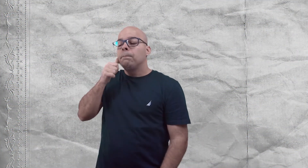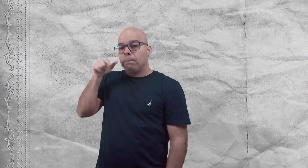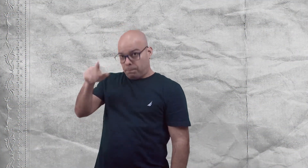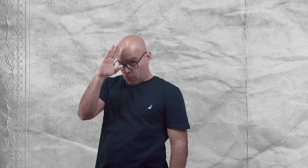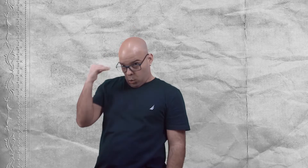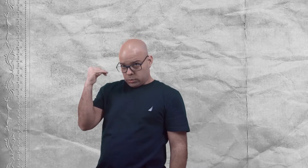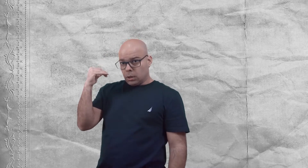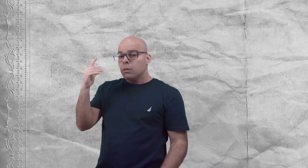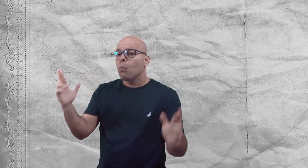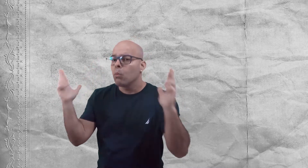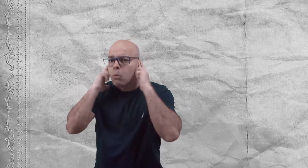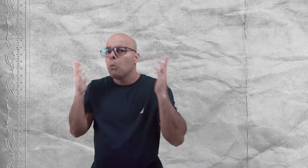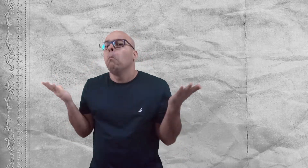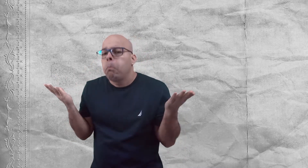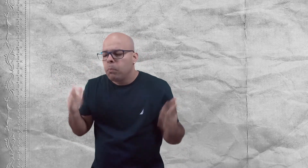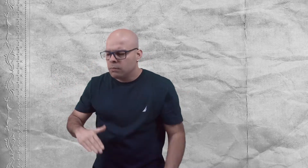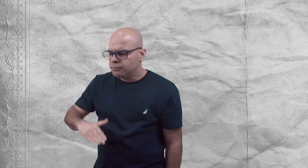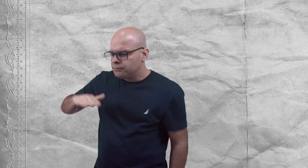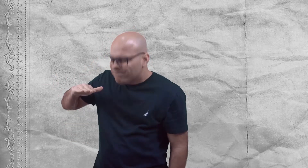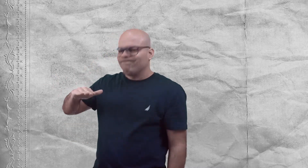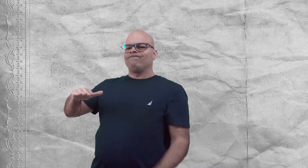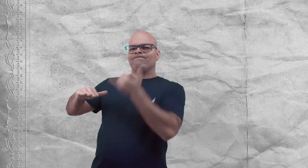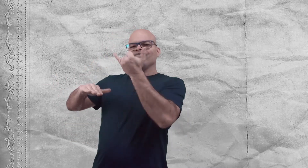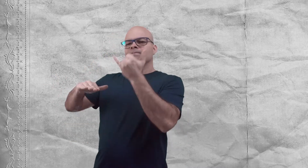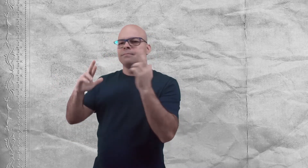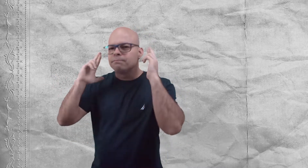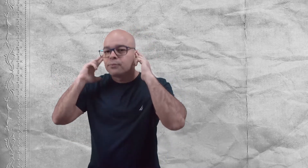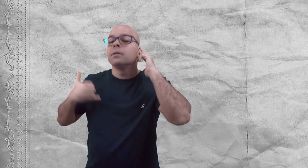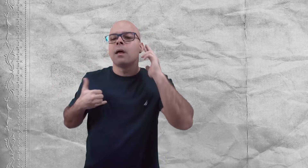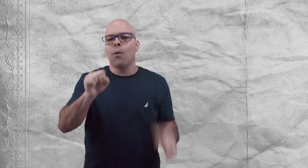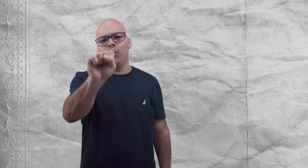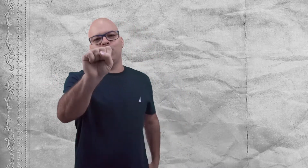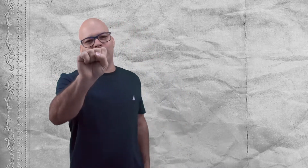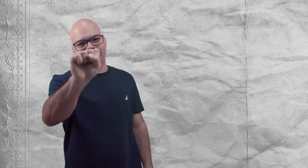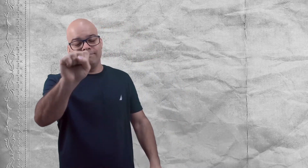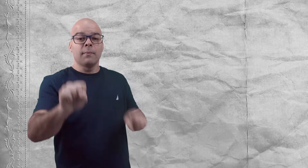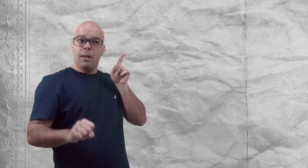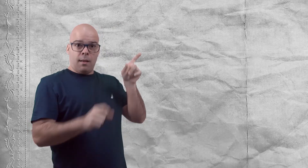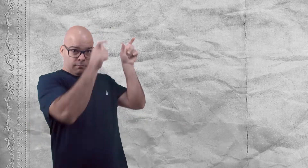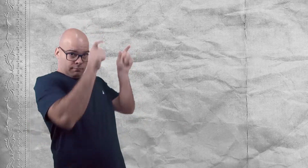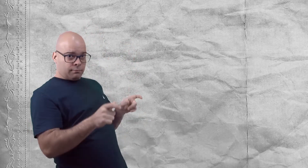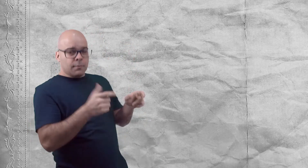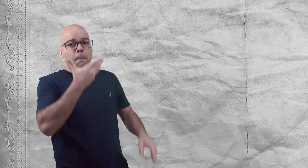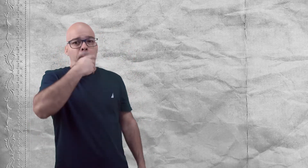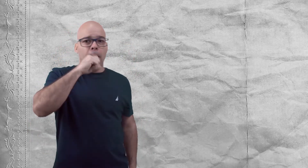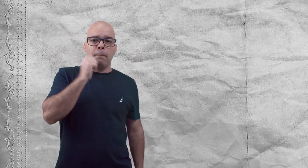Louise ficou surda quando completou 8 anos de idade. Seus pais, vendo